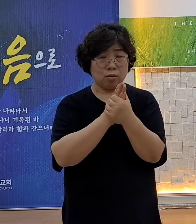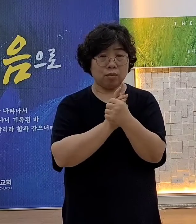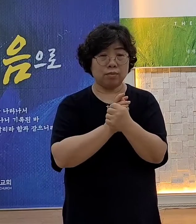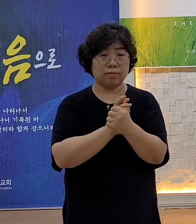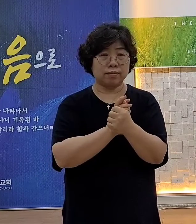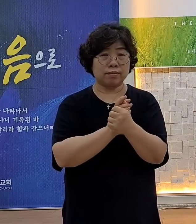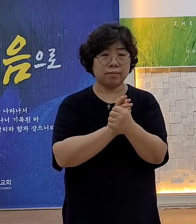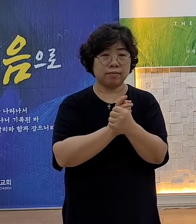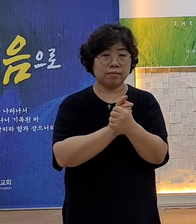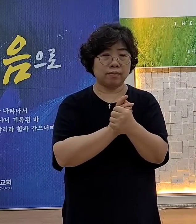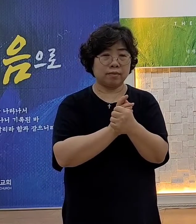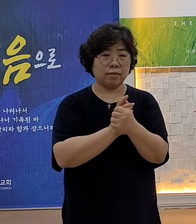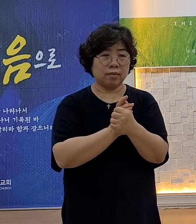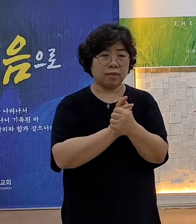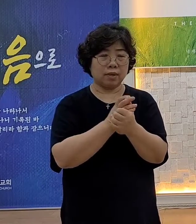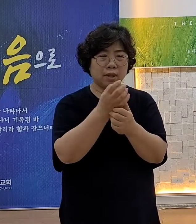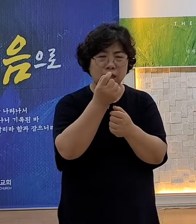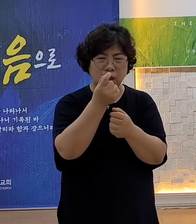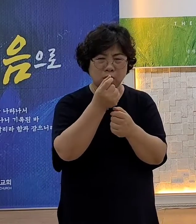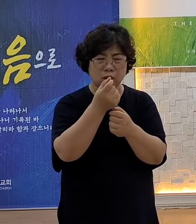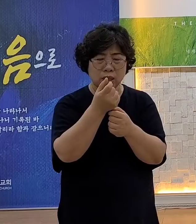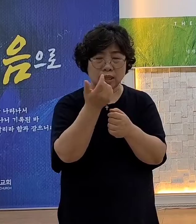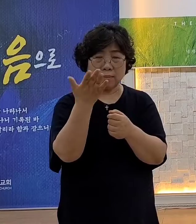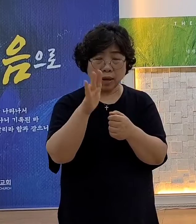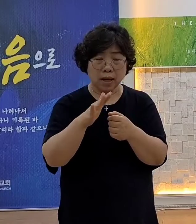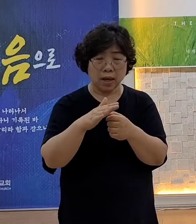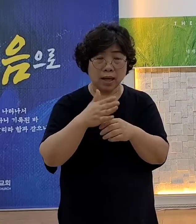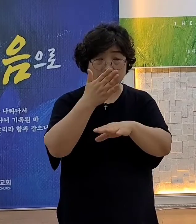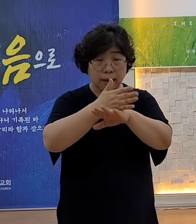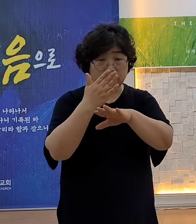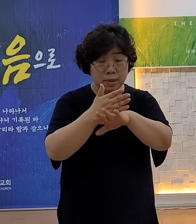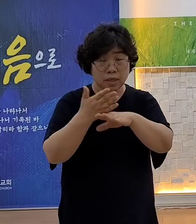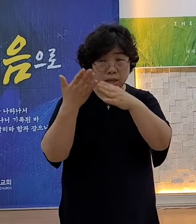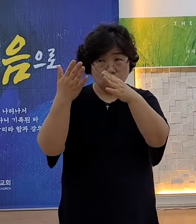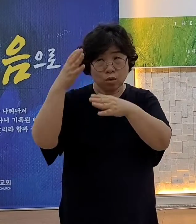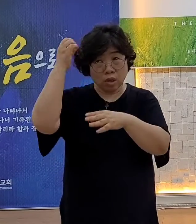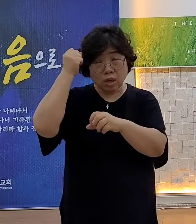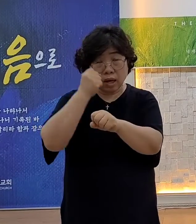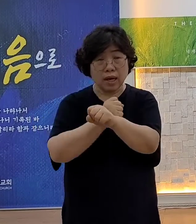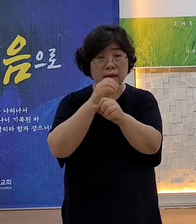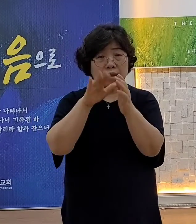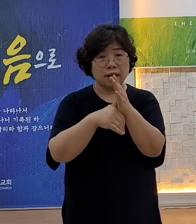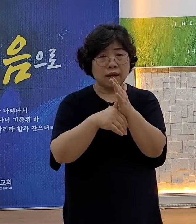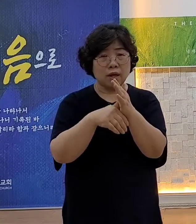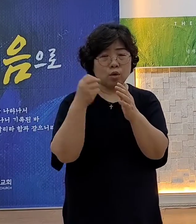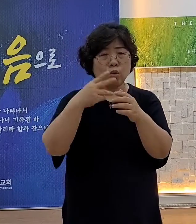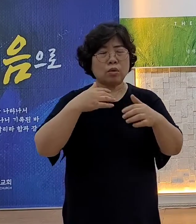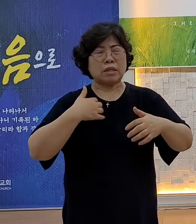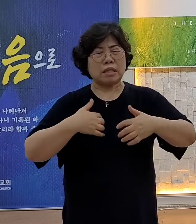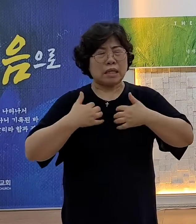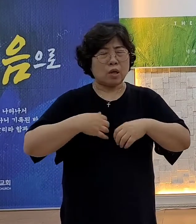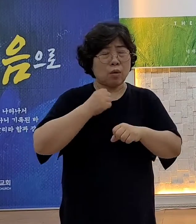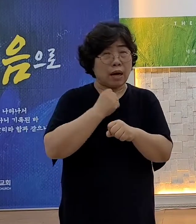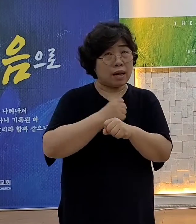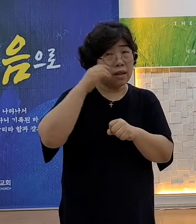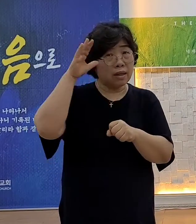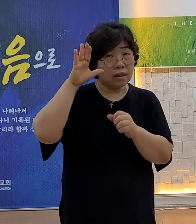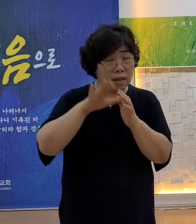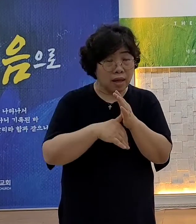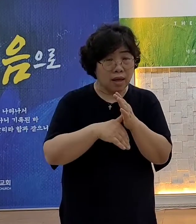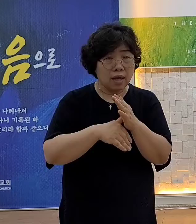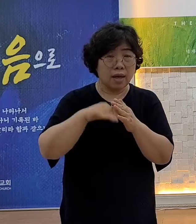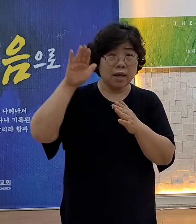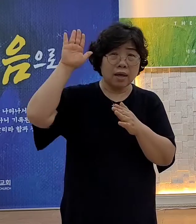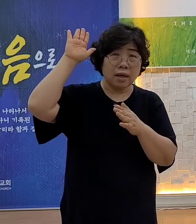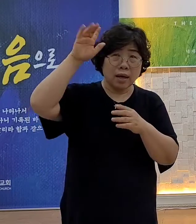또 작지만 감사하고 또 기억할 때에 또 오늘 이 말씀처럼 즐거워하라 하죠. 즐거워할 때